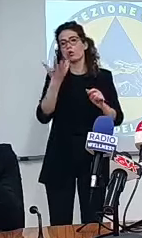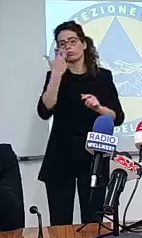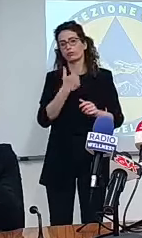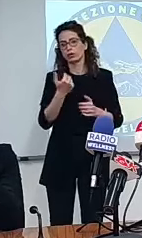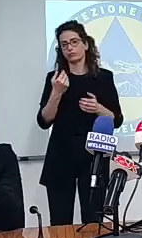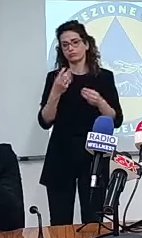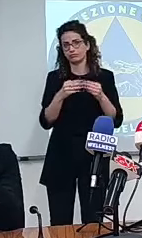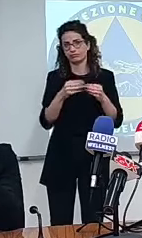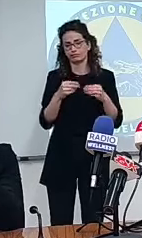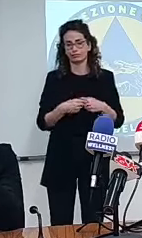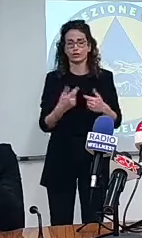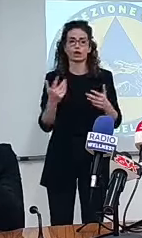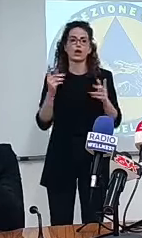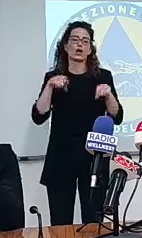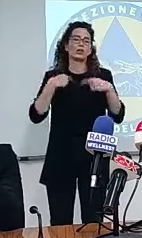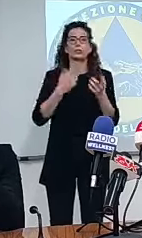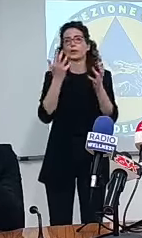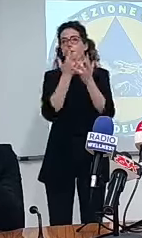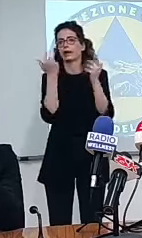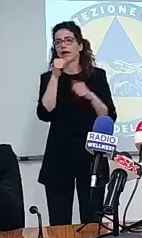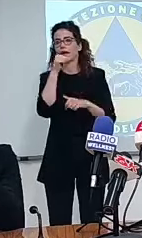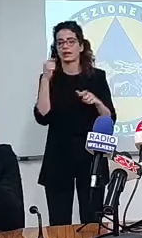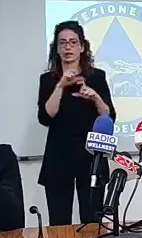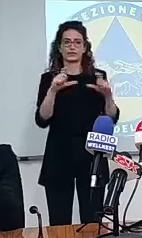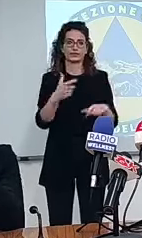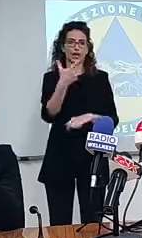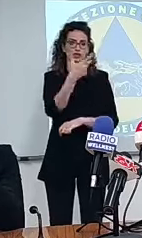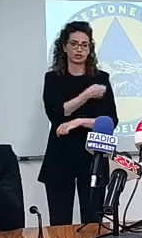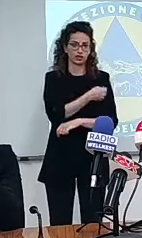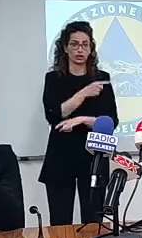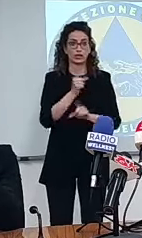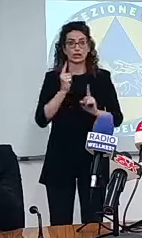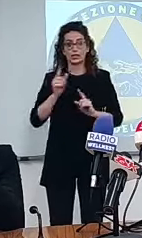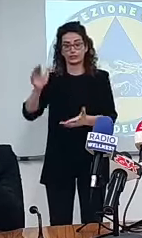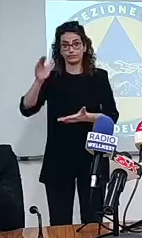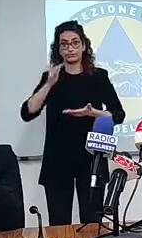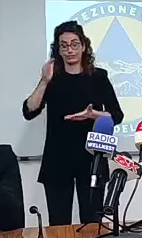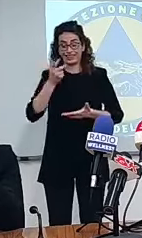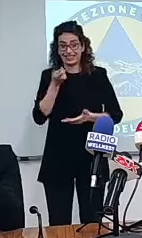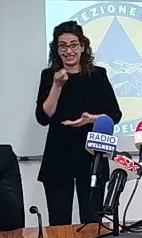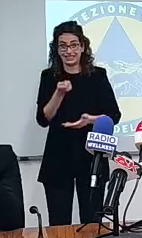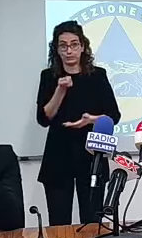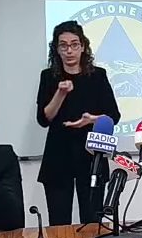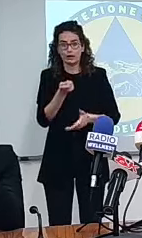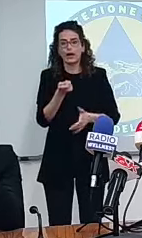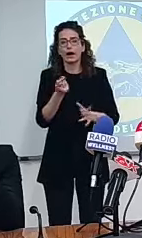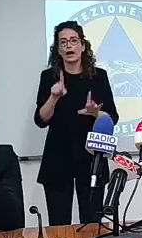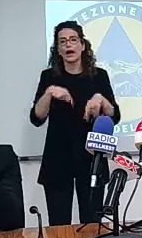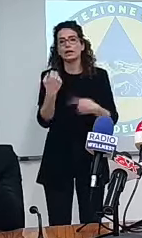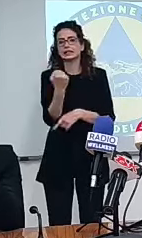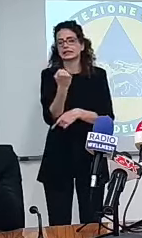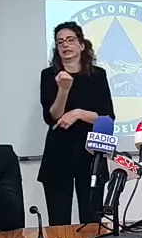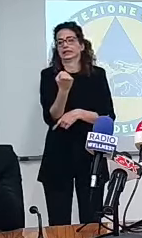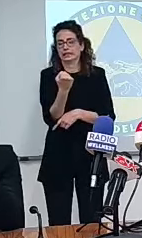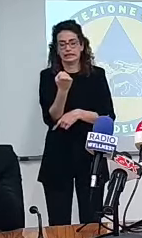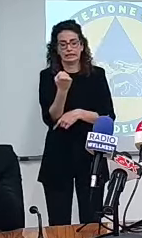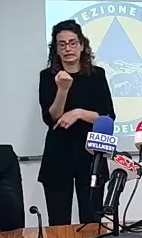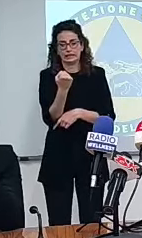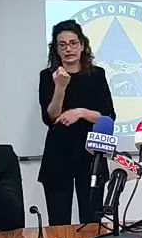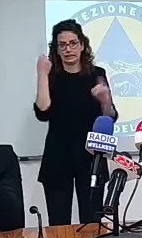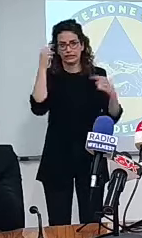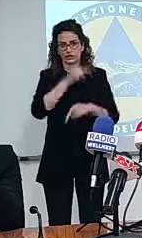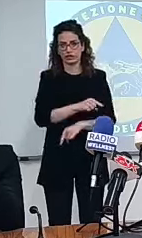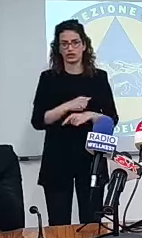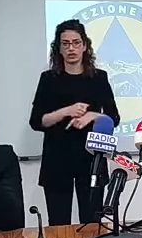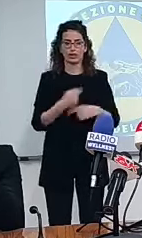sia chiaro che se le forniture sono forniture risicate, il servizio non riusciamo a erogarlo, ma che anche questo